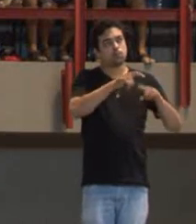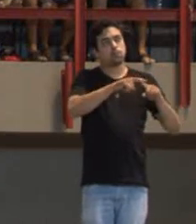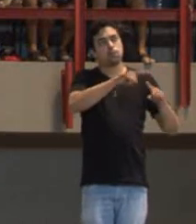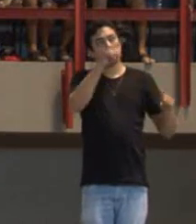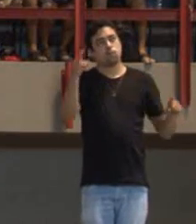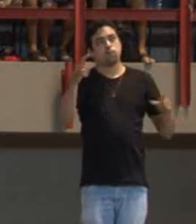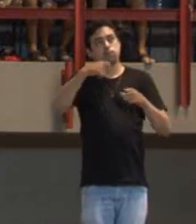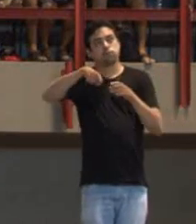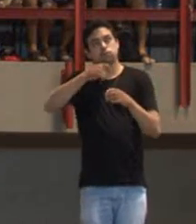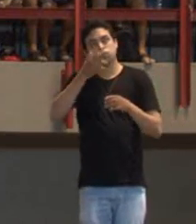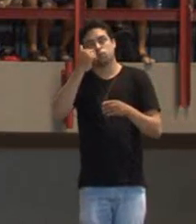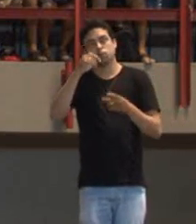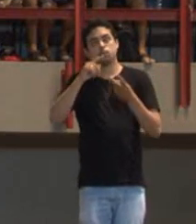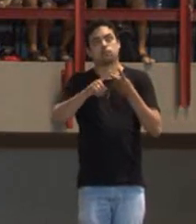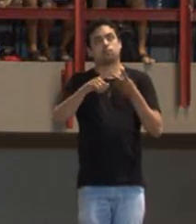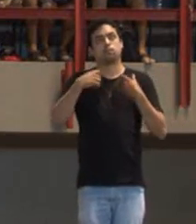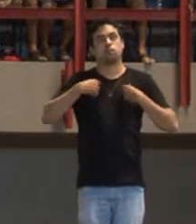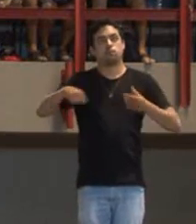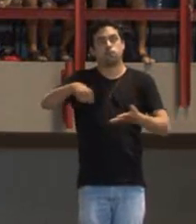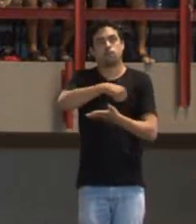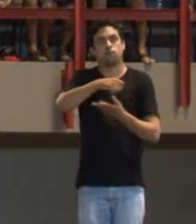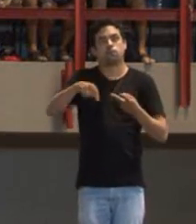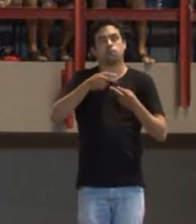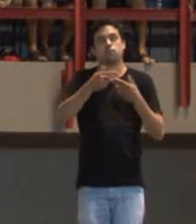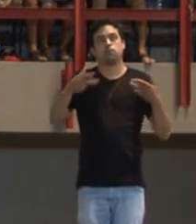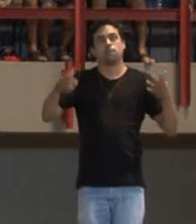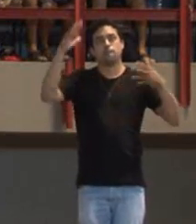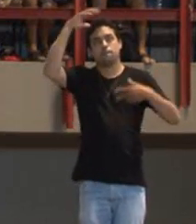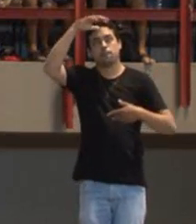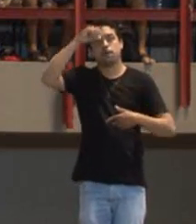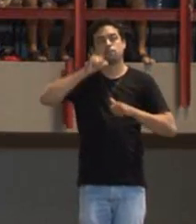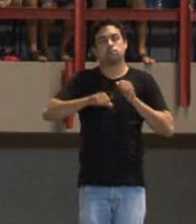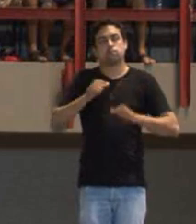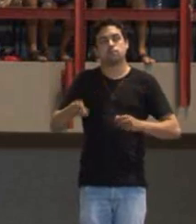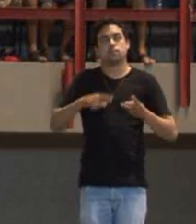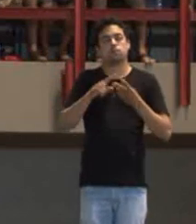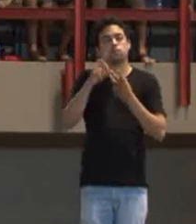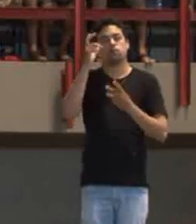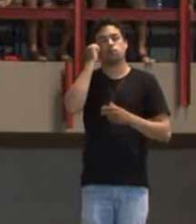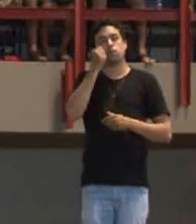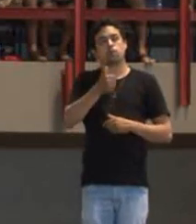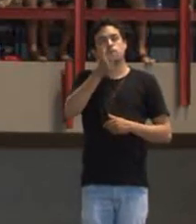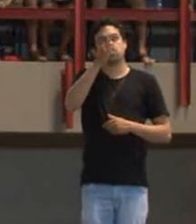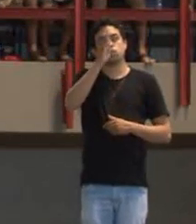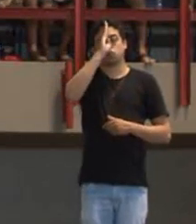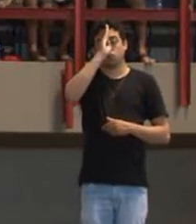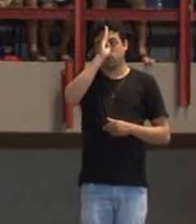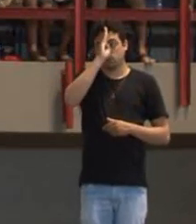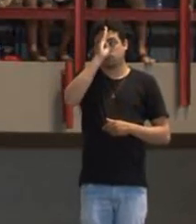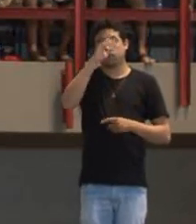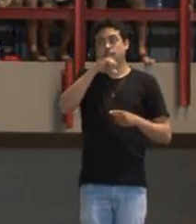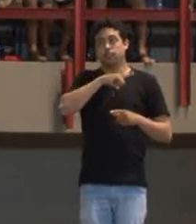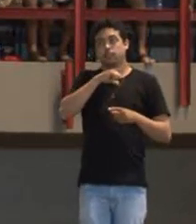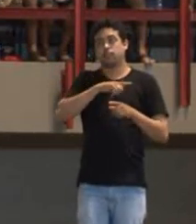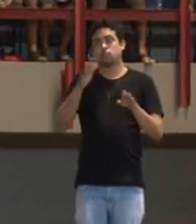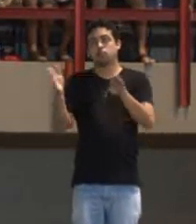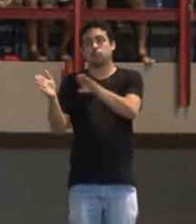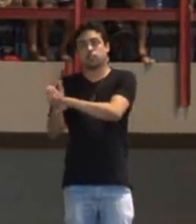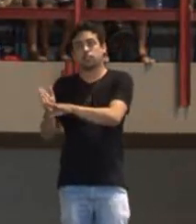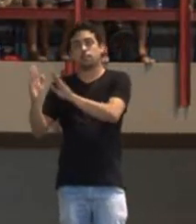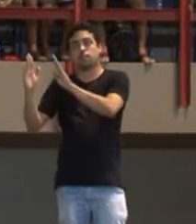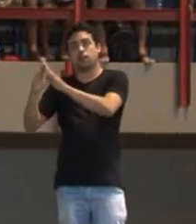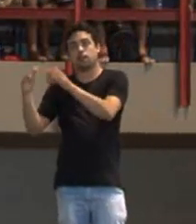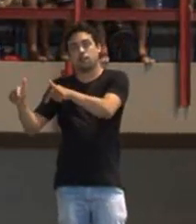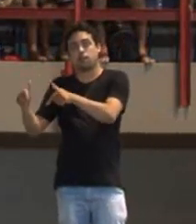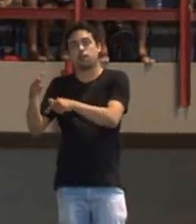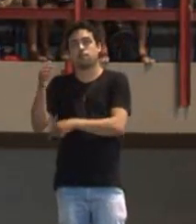ajeitar a janta, ajeitar a minha farda para o outro dia, tomar banho, vou dormir meia-noite. Tenho que estar na escola ou no trabalho